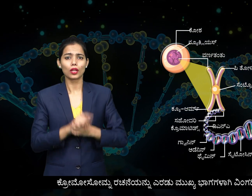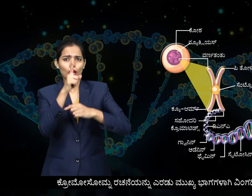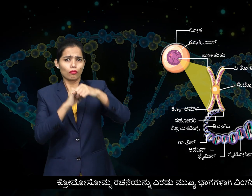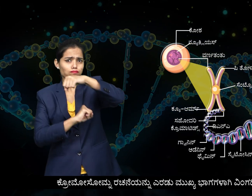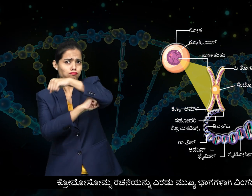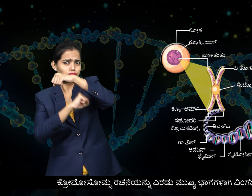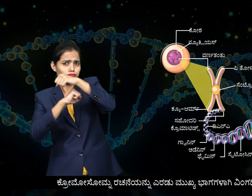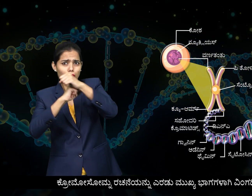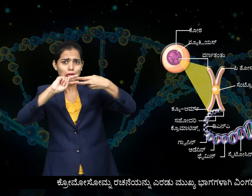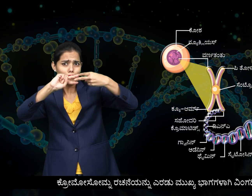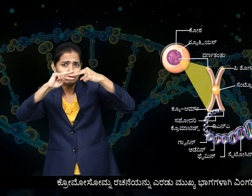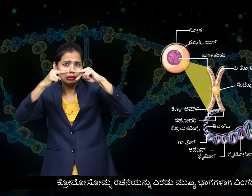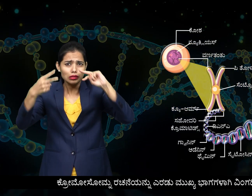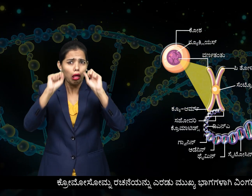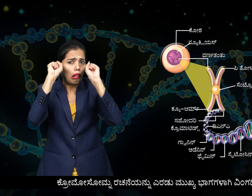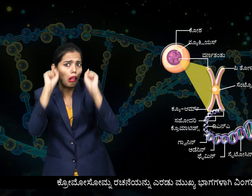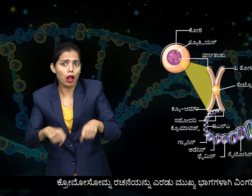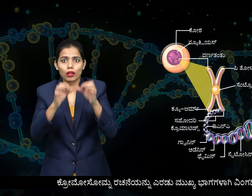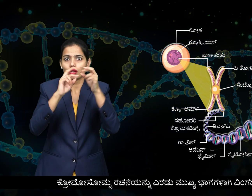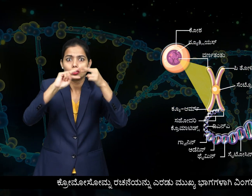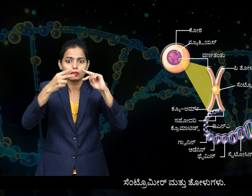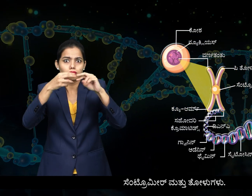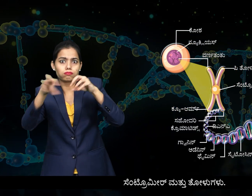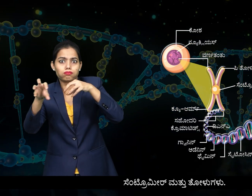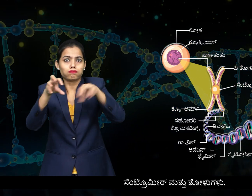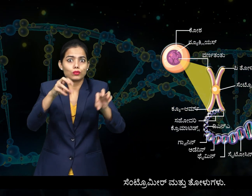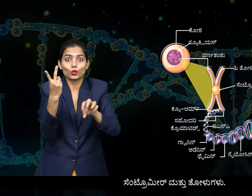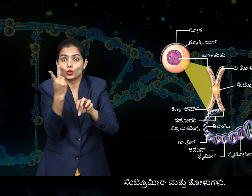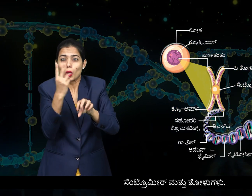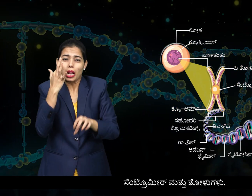ಕ್ರೋಮೋಸೋಮ್ನ ರಚನೆಯನ್ನು 2 ಮುಖ್ಯ ಭಾಗಗಳಾಗಿ ವಿಂಗಡಿಸಬಹುದು: ಸೆಂಟ್ರೋಮೀರ್ ಮತ್ತು ತೋಳುಗಳು.